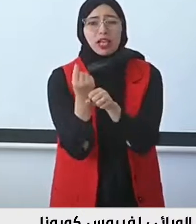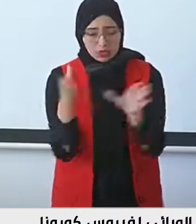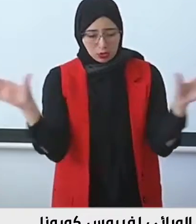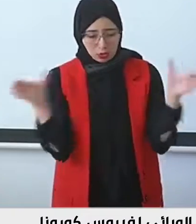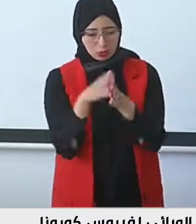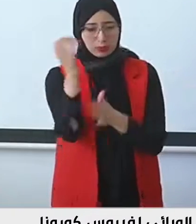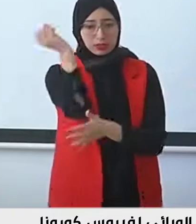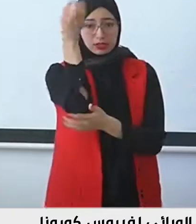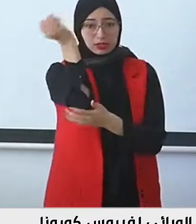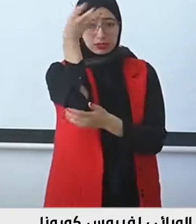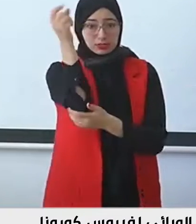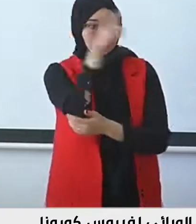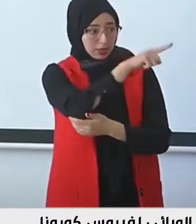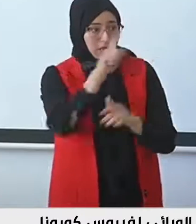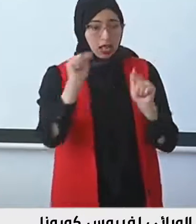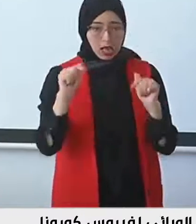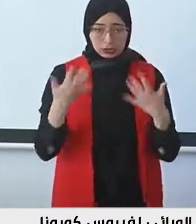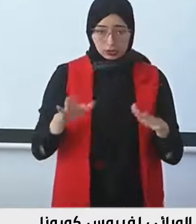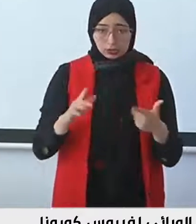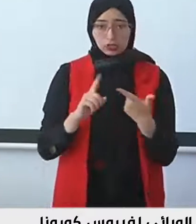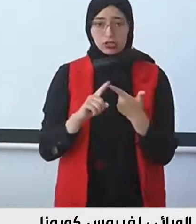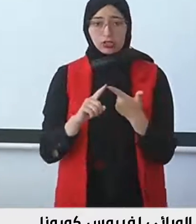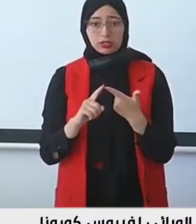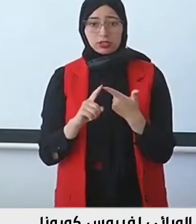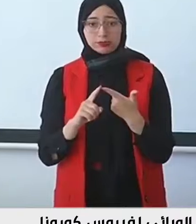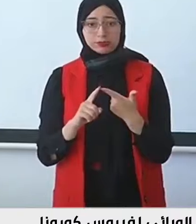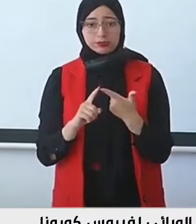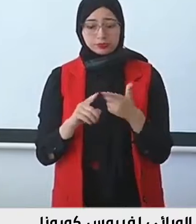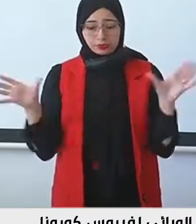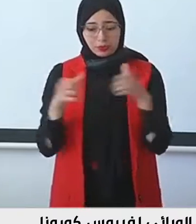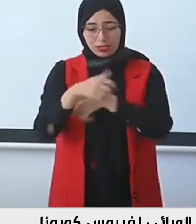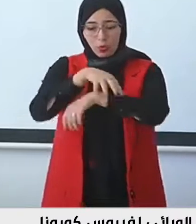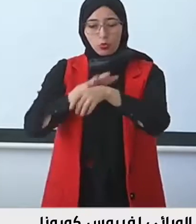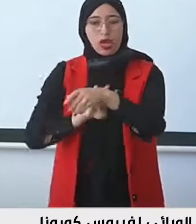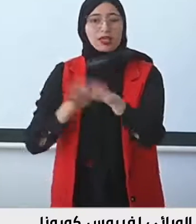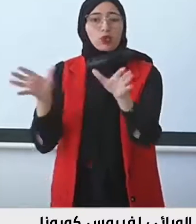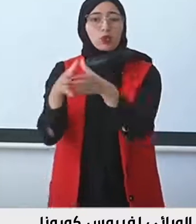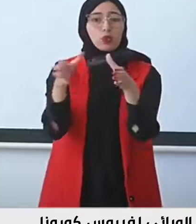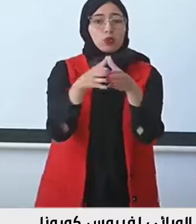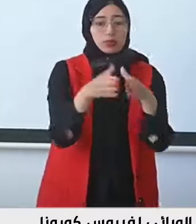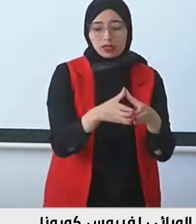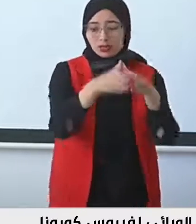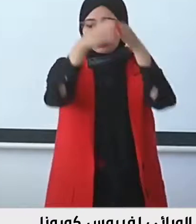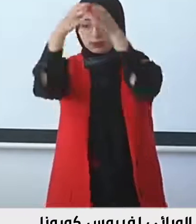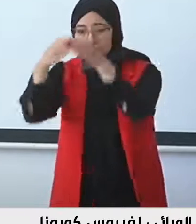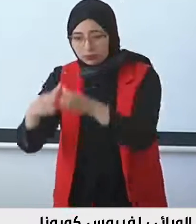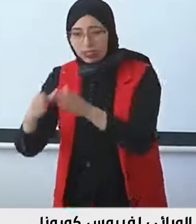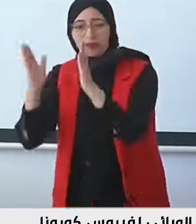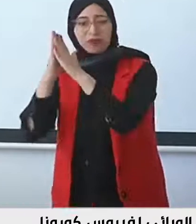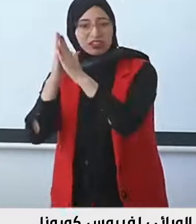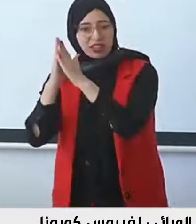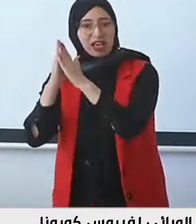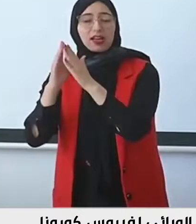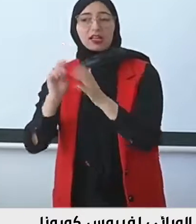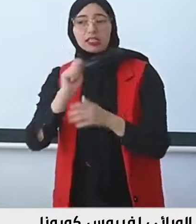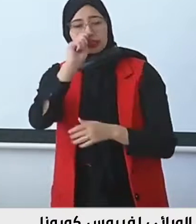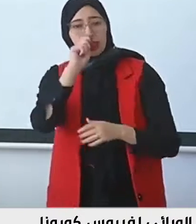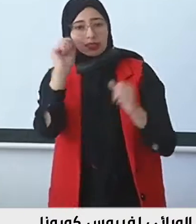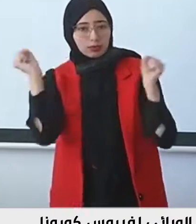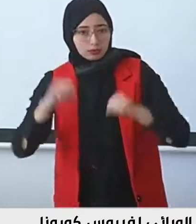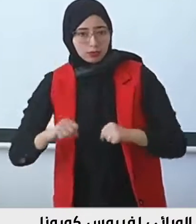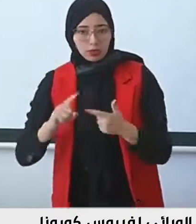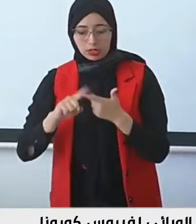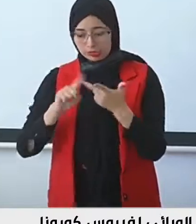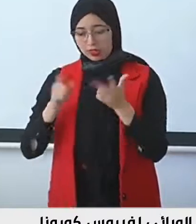ليزيكيب نتاع السامي اللي هما قاعدين توا يعملوا فيها، وهما ليزيكيب ريجيونال اللي ينتقلوا باش ياخذوا التحاليل هذه، وهما